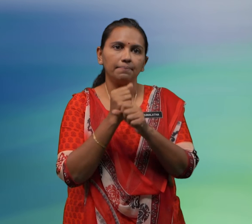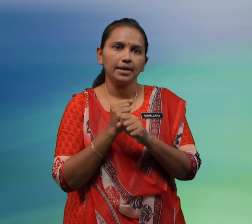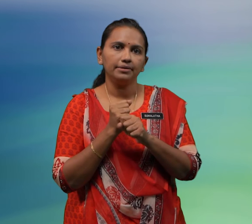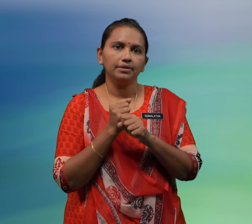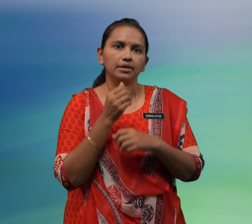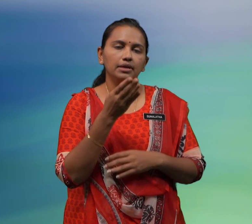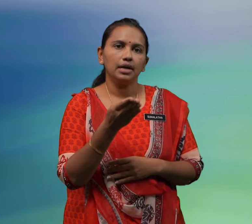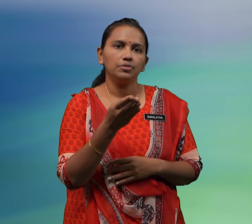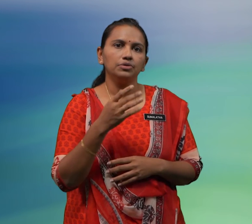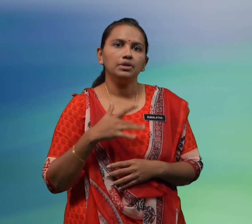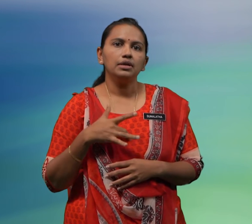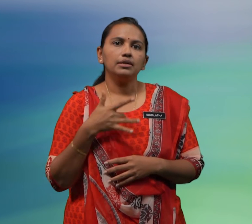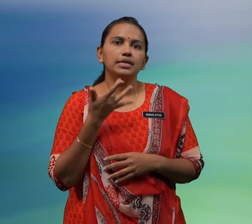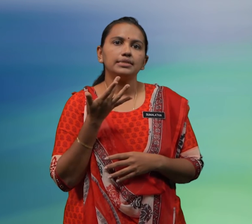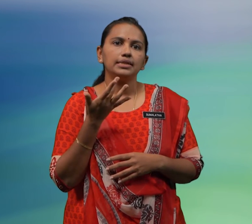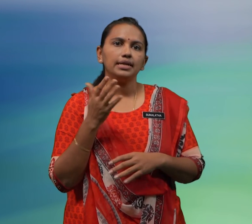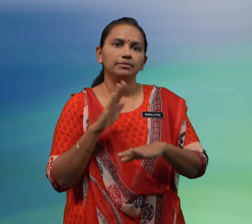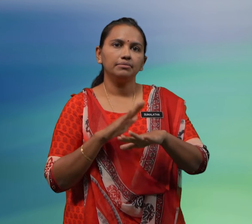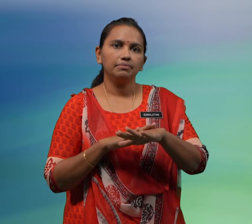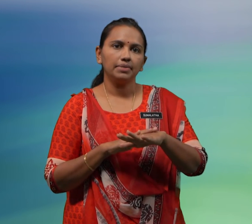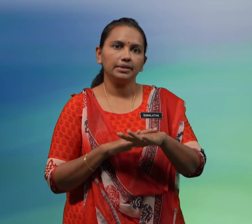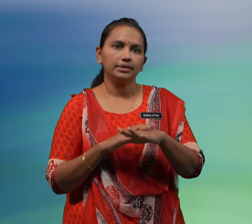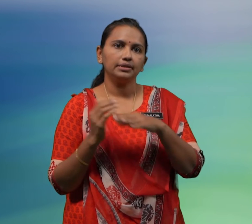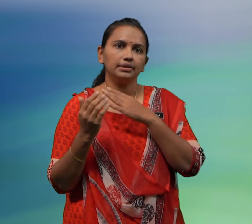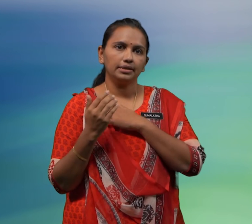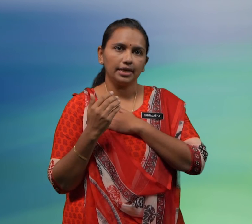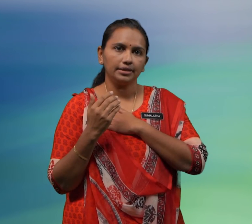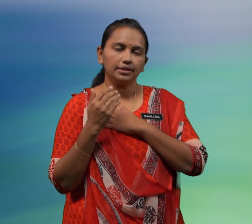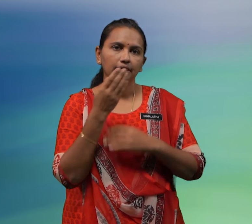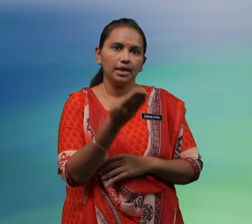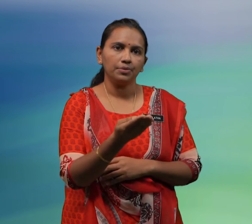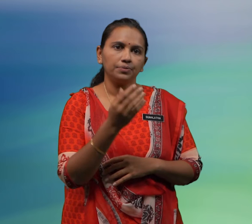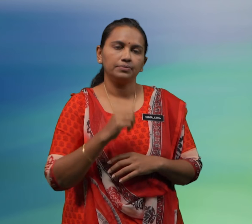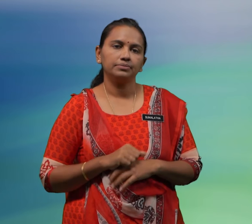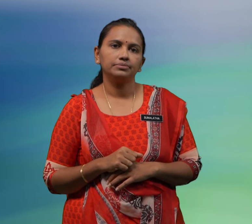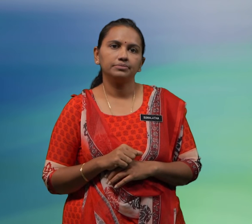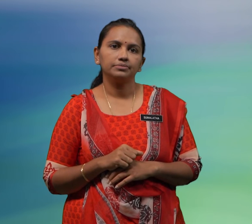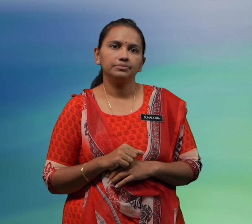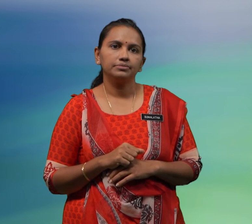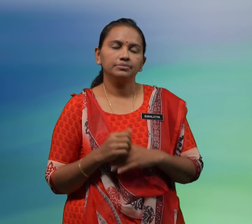dapat kamu rasakan pada dada kamu?